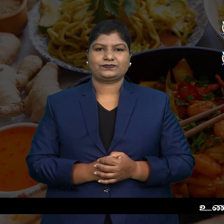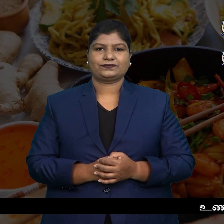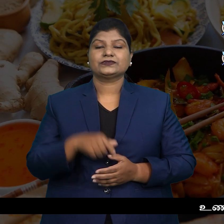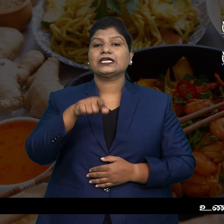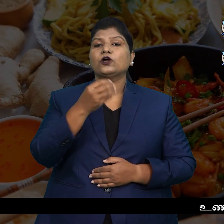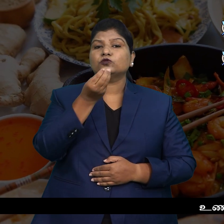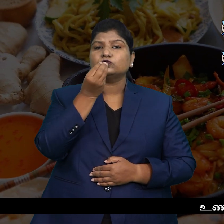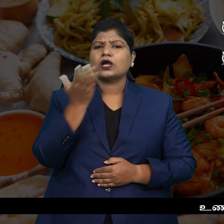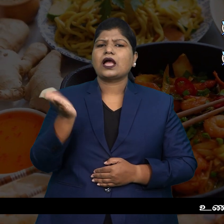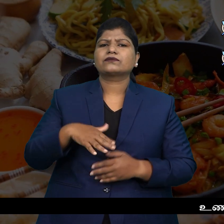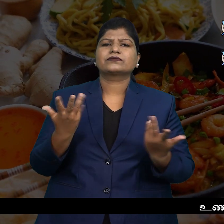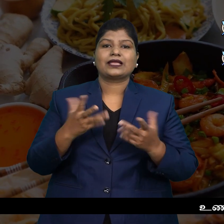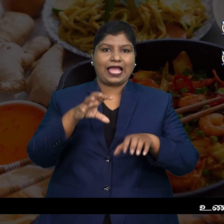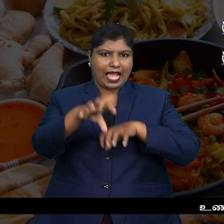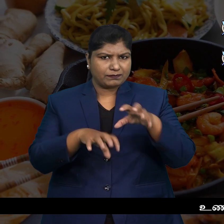உணவு ஆதாரங்கள்.